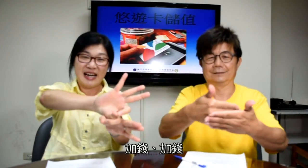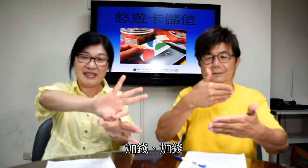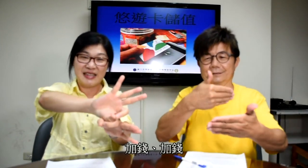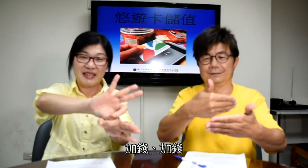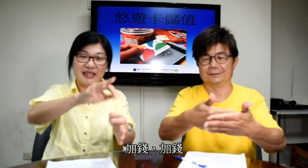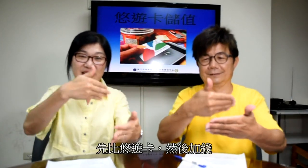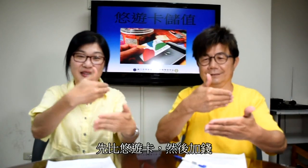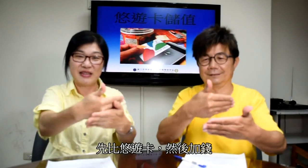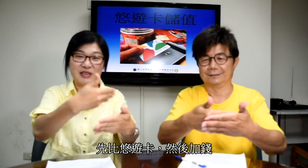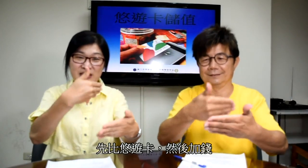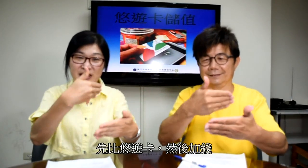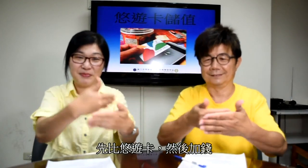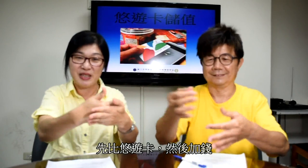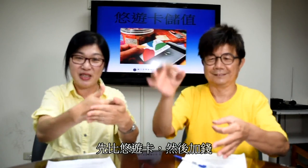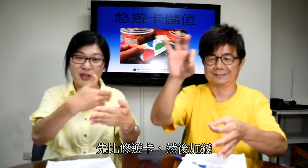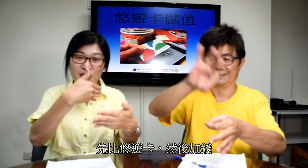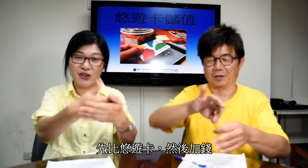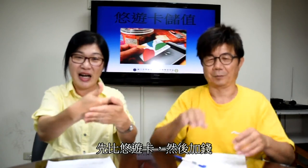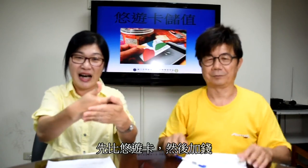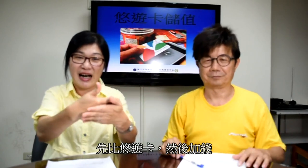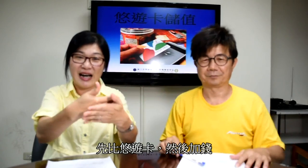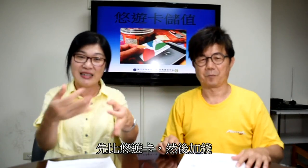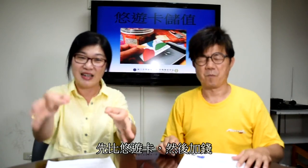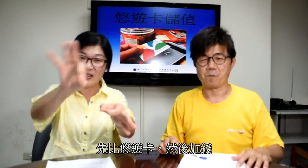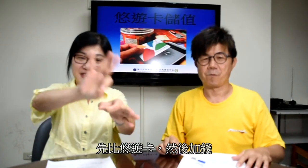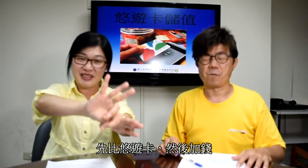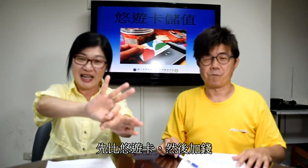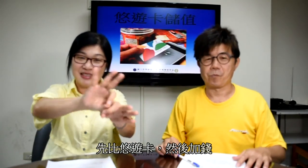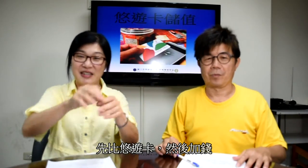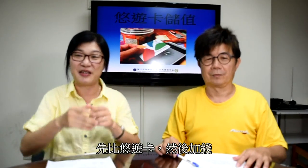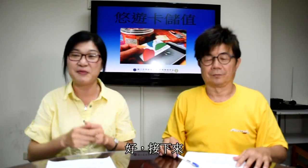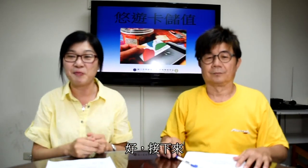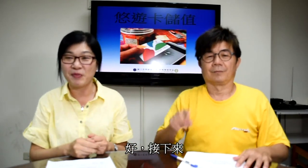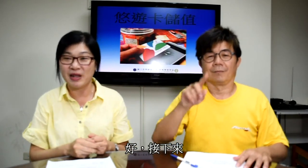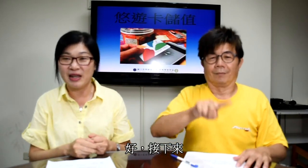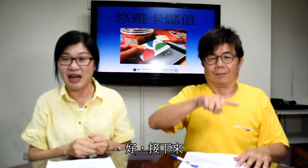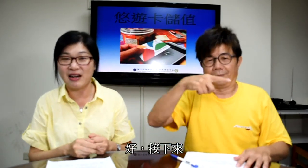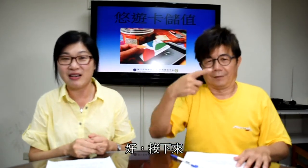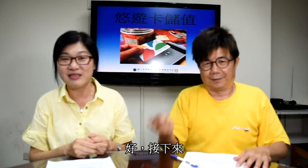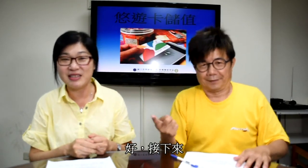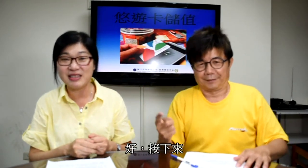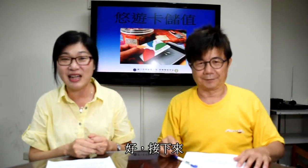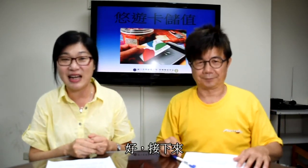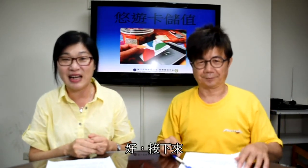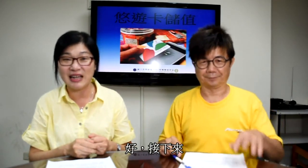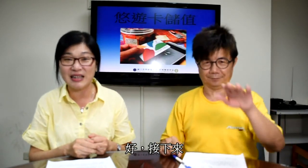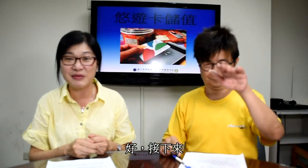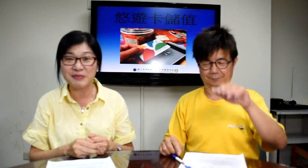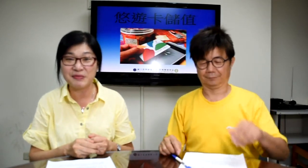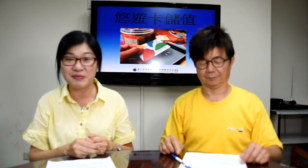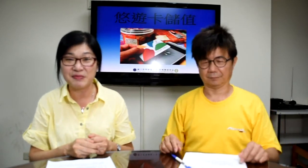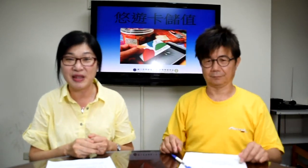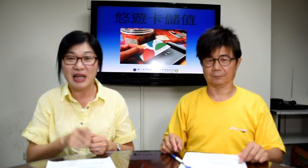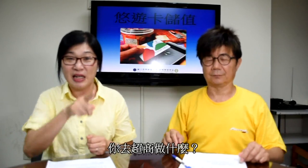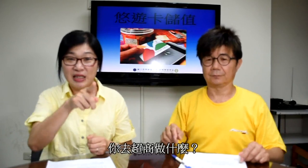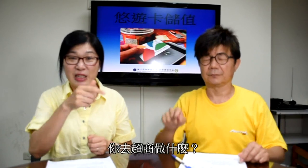加钱，先比悠游卡，然后加钱。好，接下来你